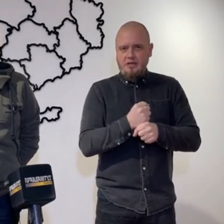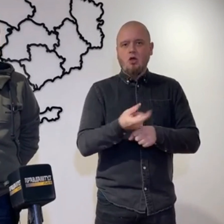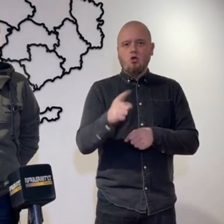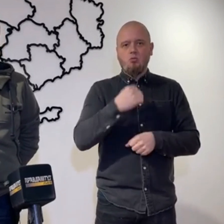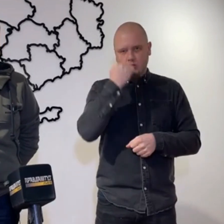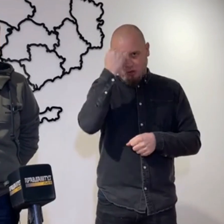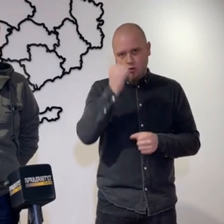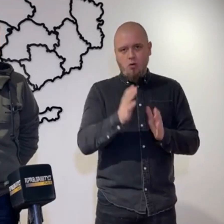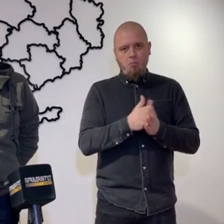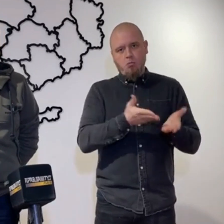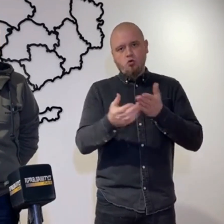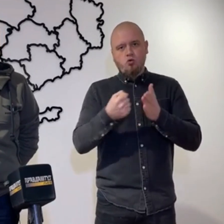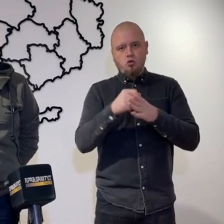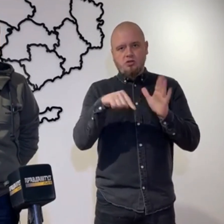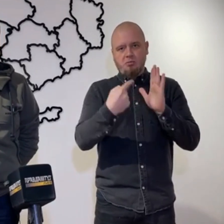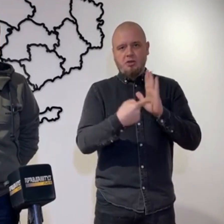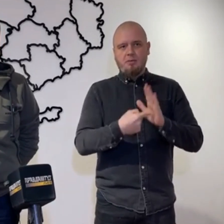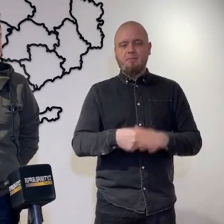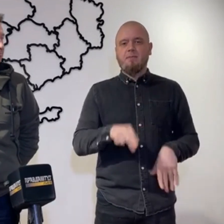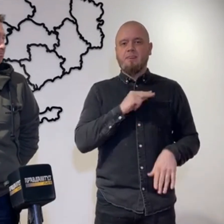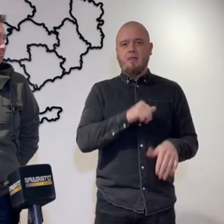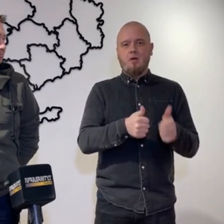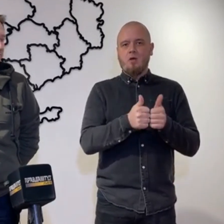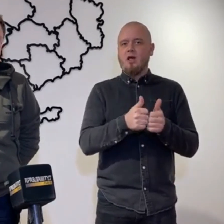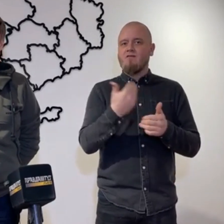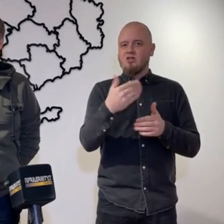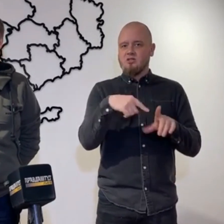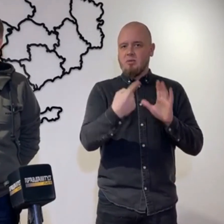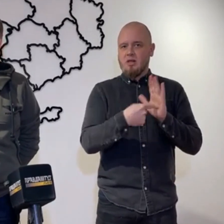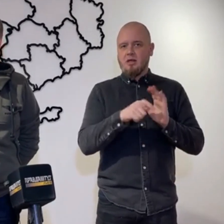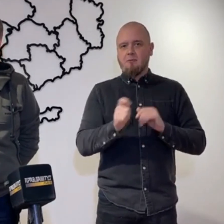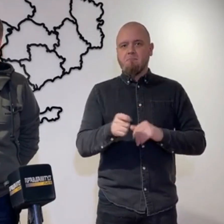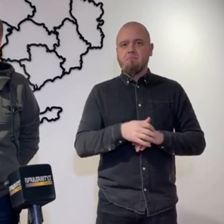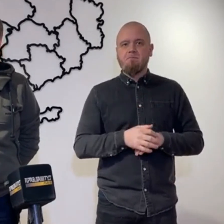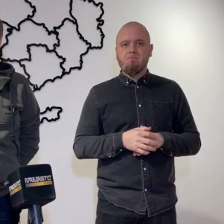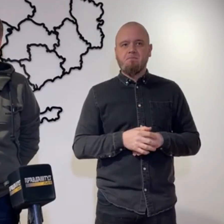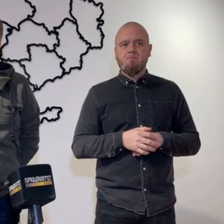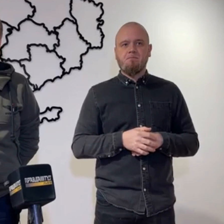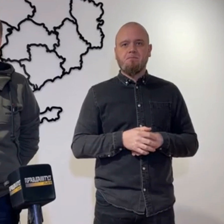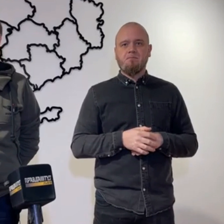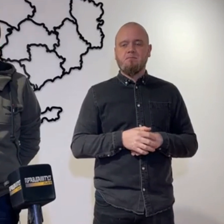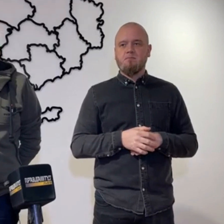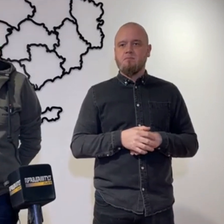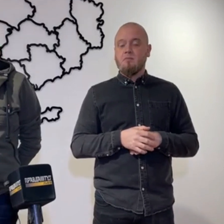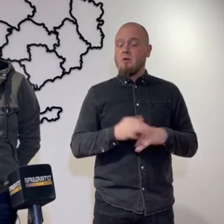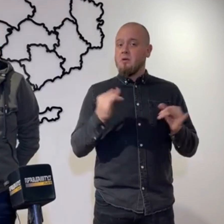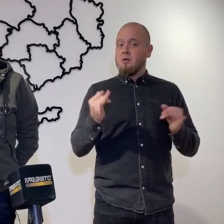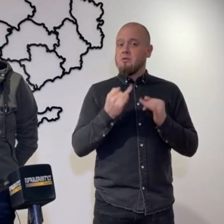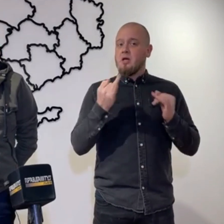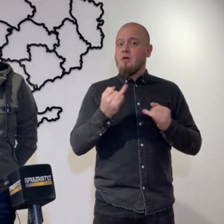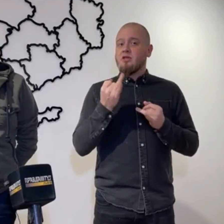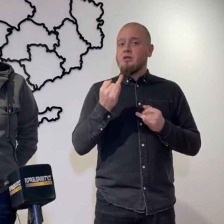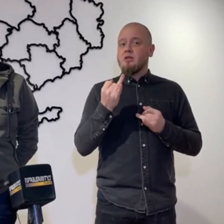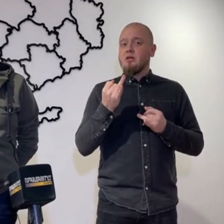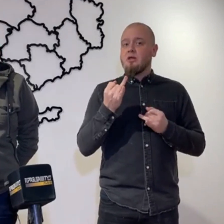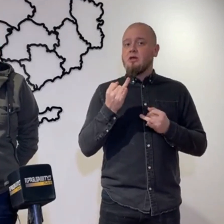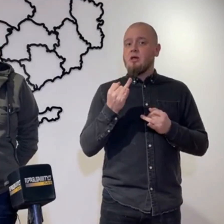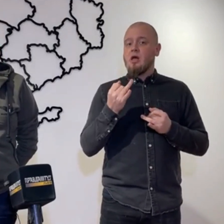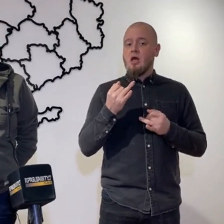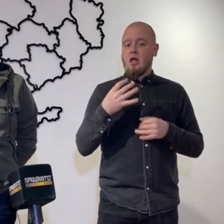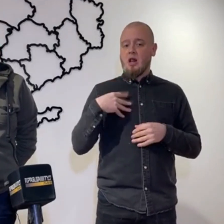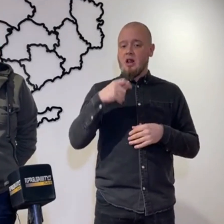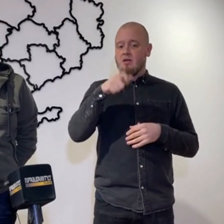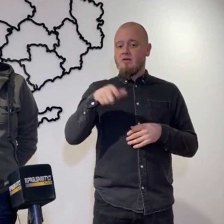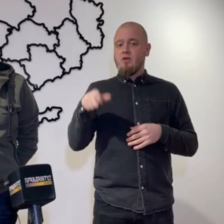дякую. Прошу до запитання. Дякую. Колеги, будь ласка, ваші запитання. Так, цікавите, для львів'ян,